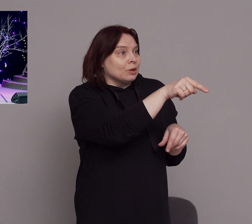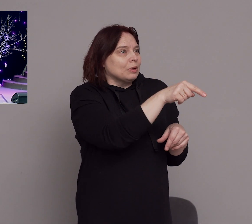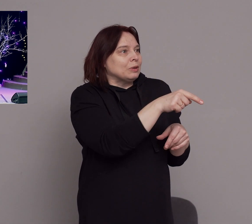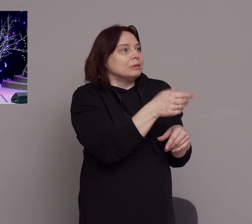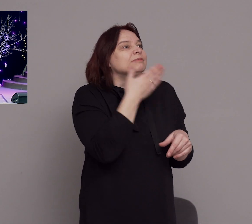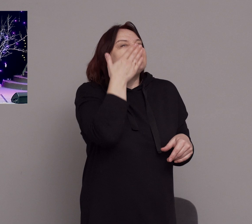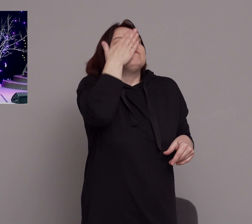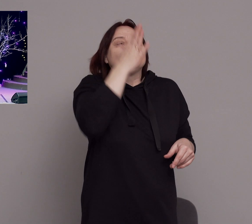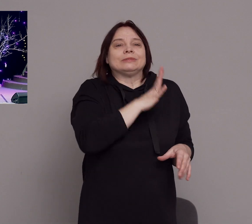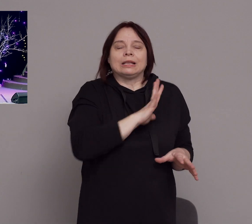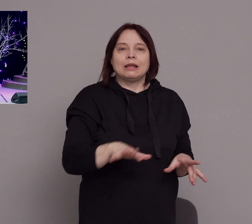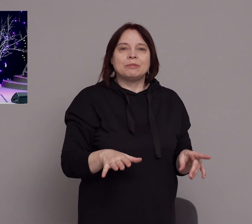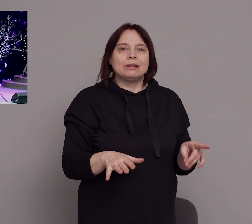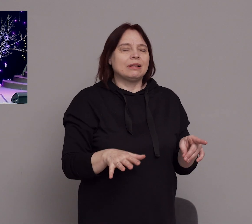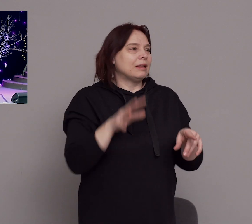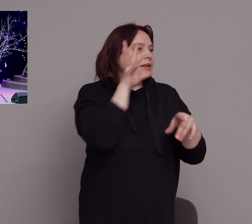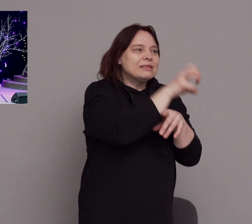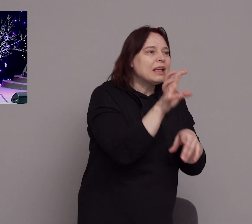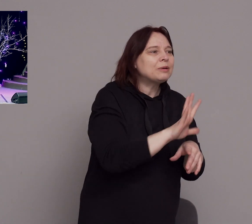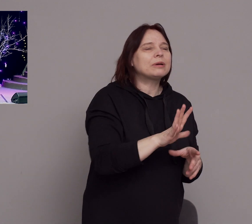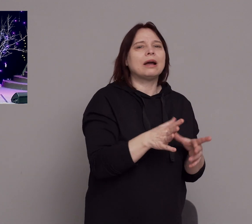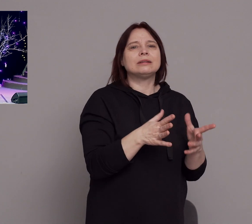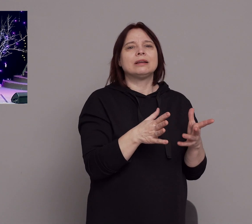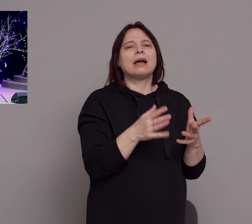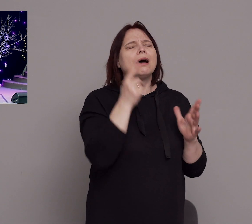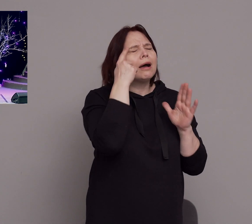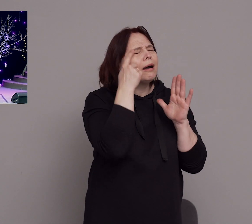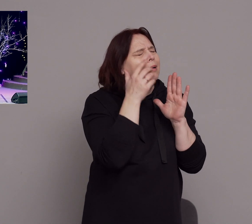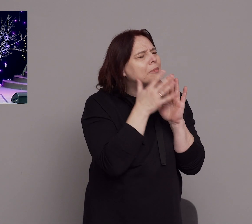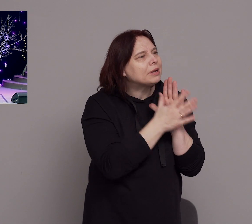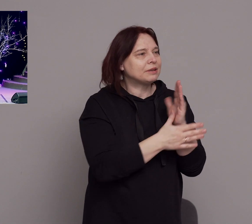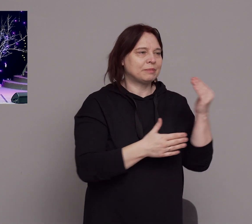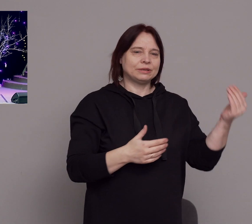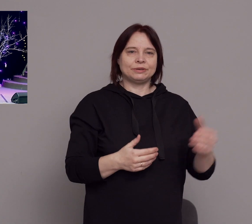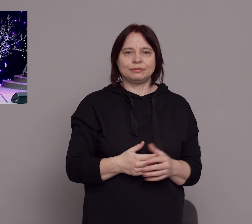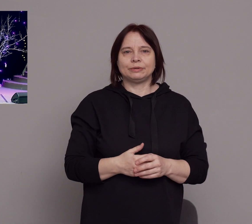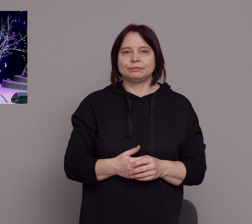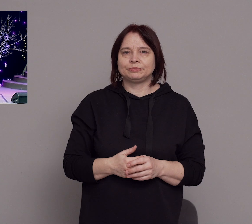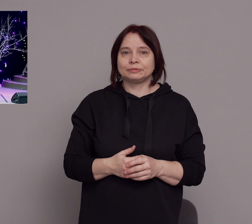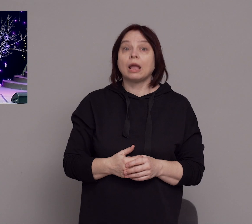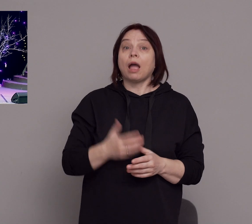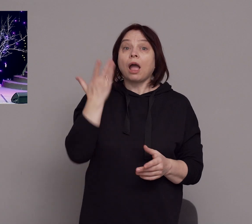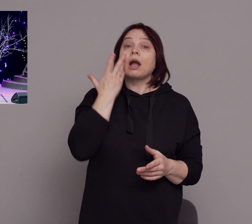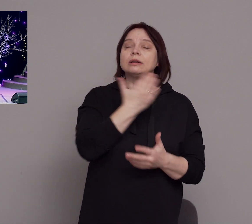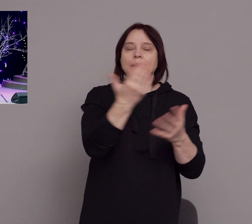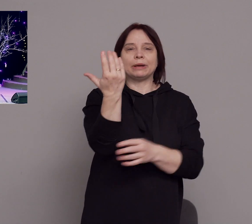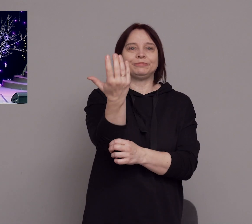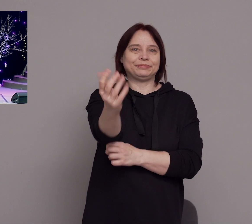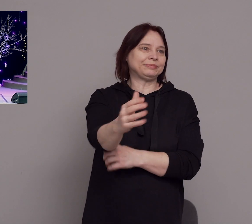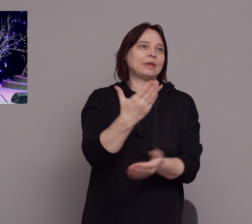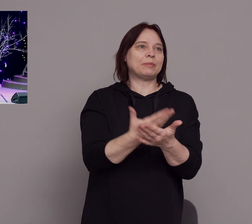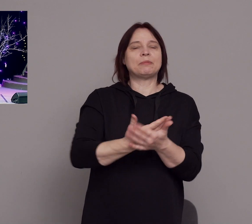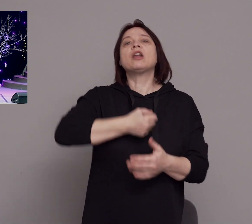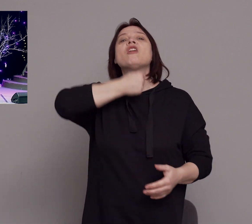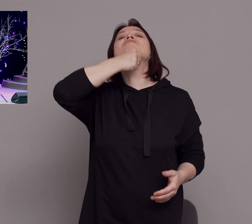другими словами, понять его мир. Когда мы общаемся с ребенком, он нас не понимает. Если мы говорим какие-то взрослые слова, он нас не понимает.